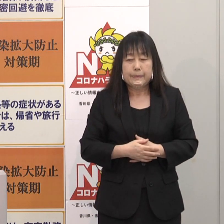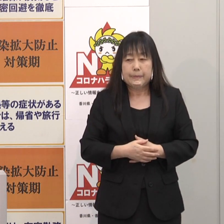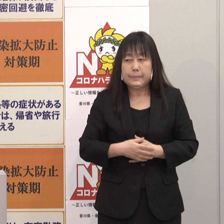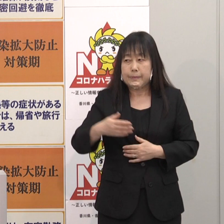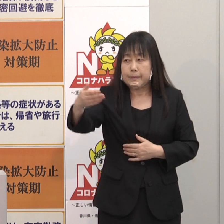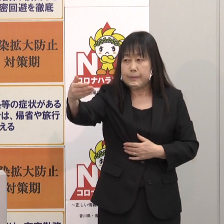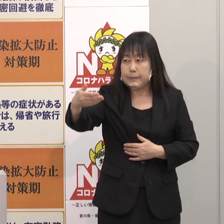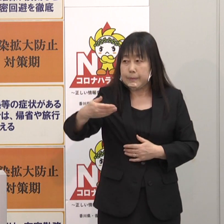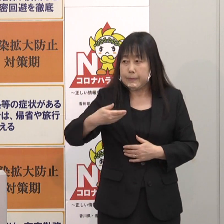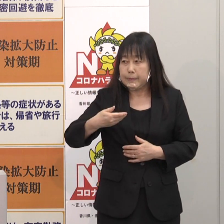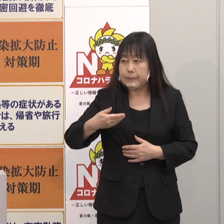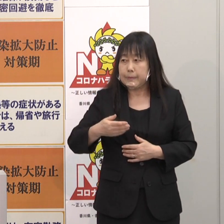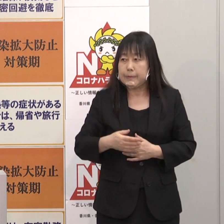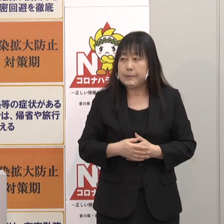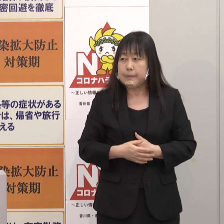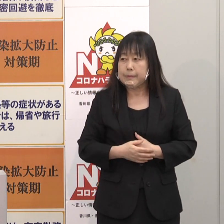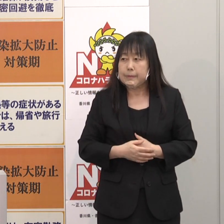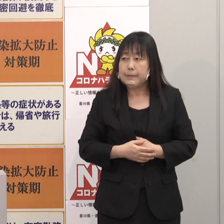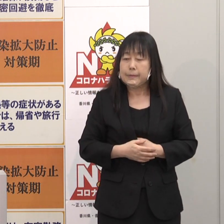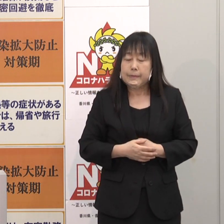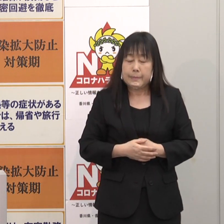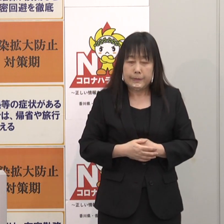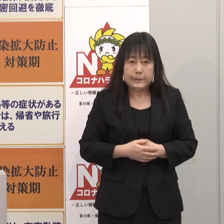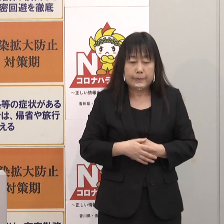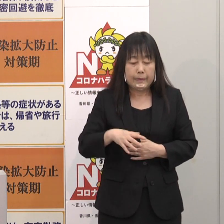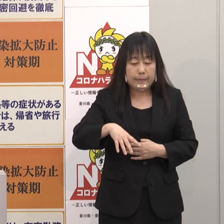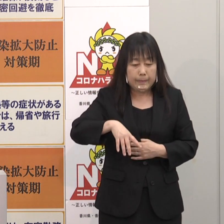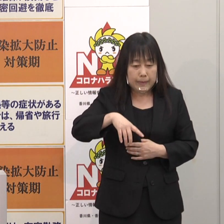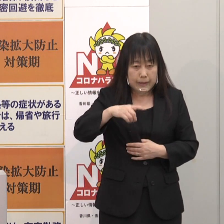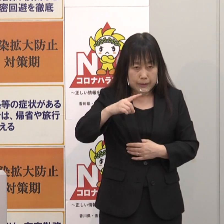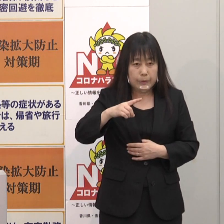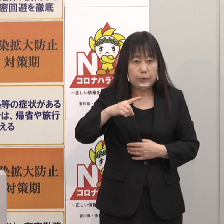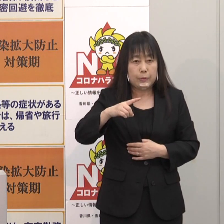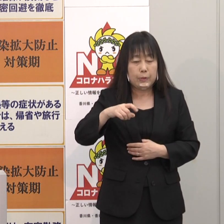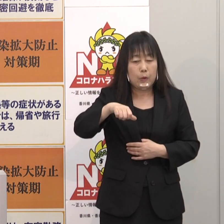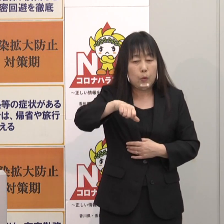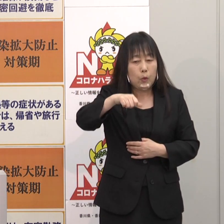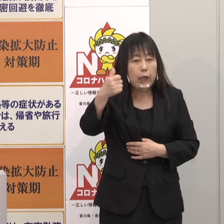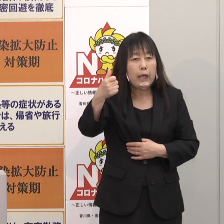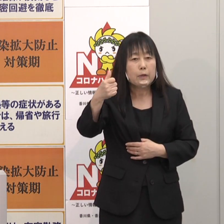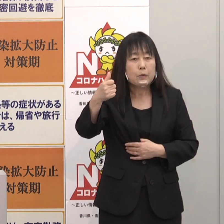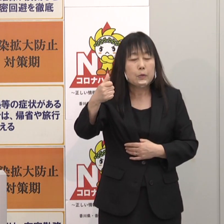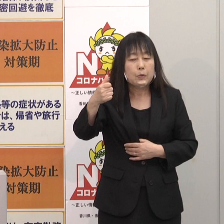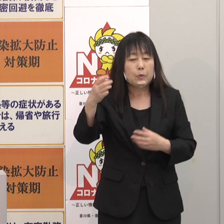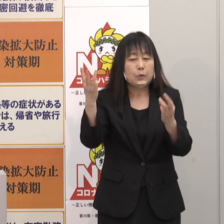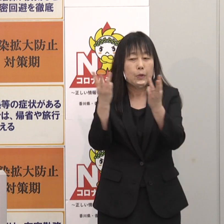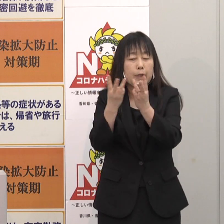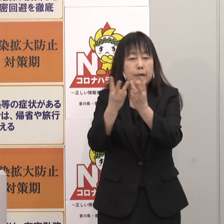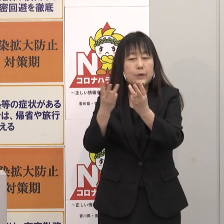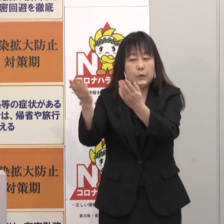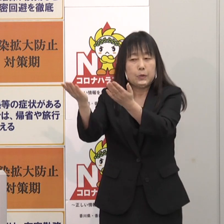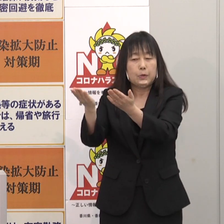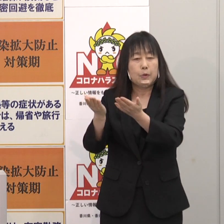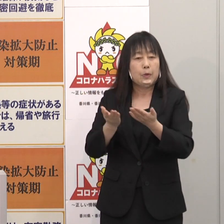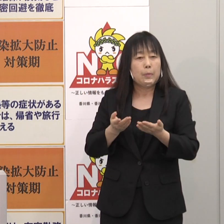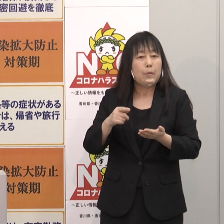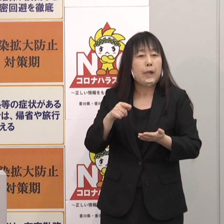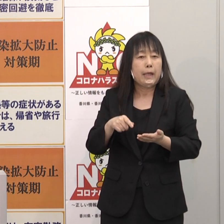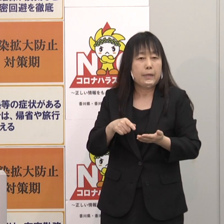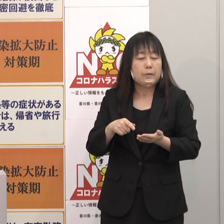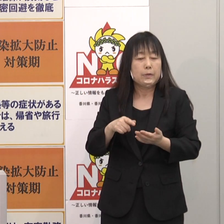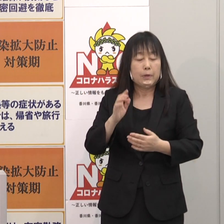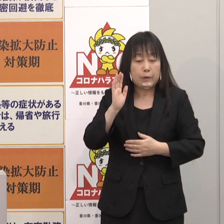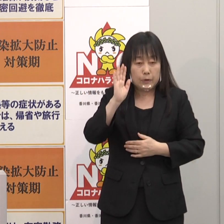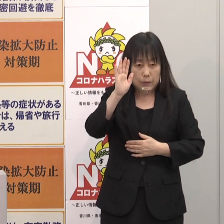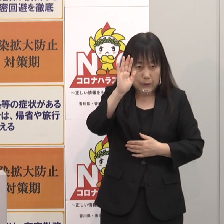店、先ほど初回の供給量が500とおっしゃいましたけれども、その後順次まあ、十分な量が供給